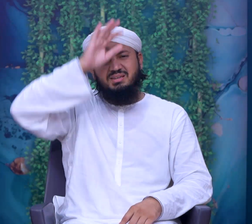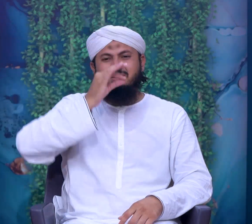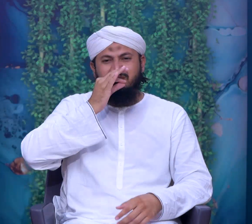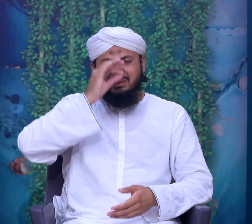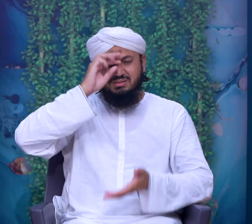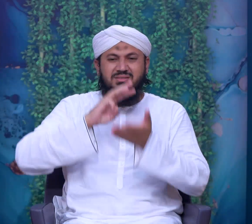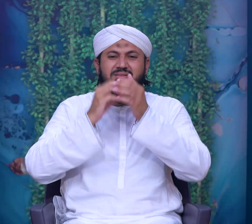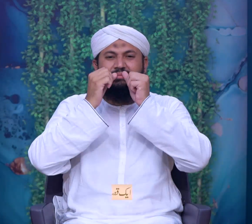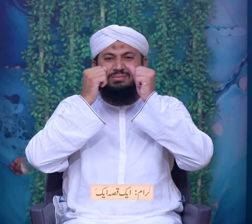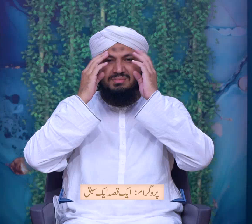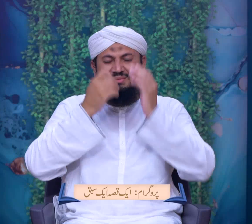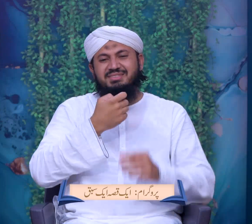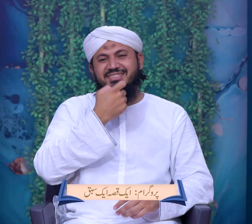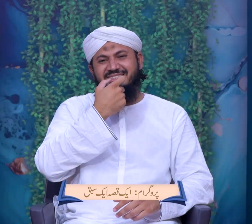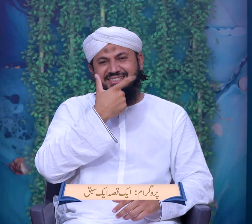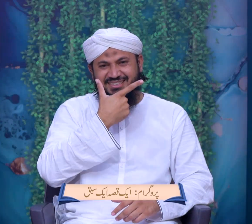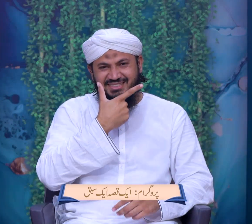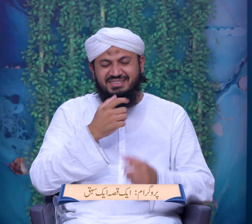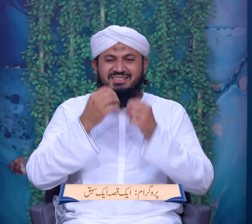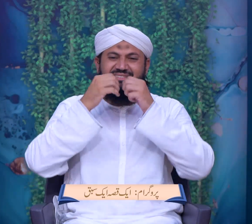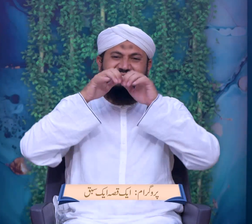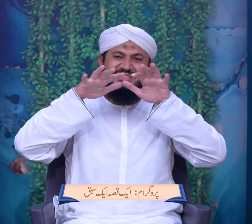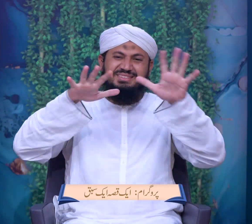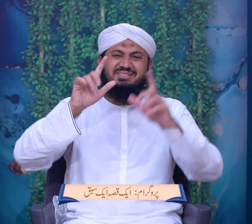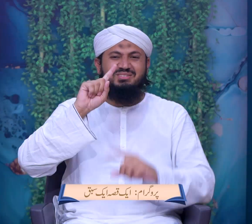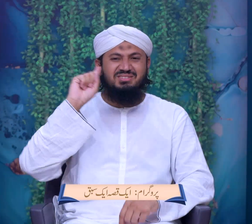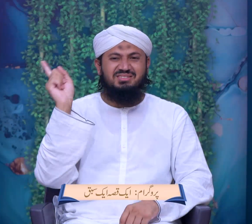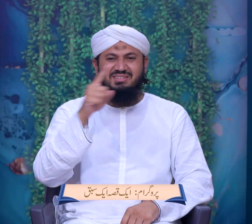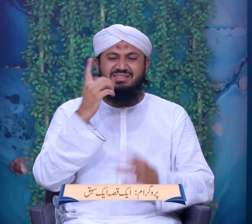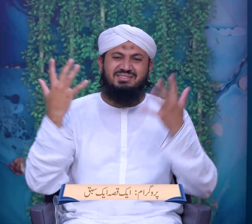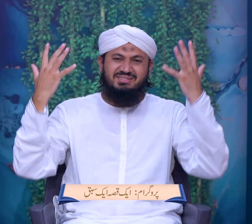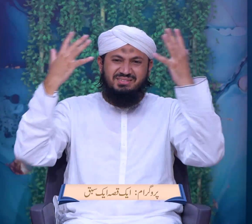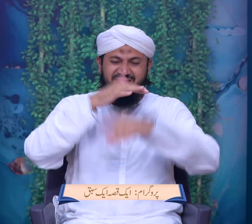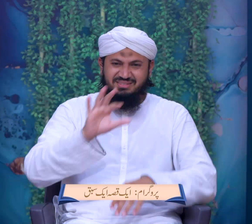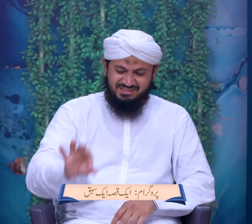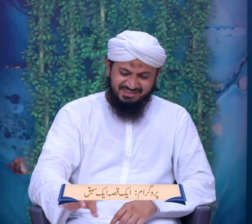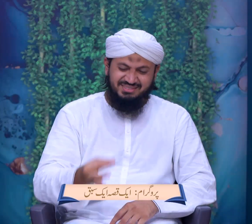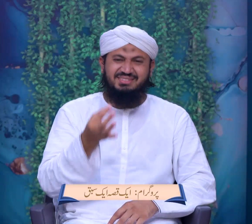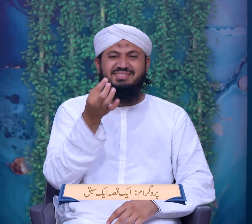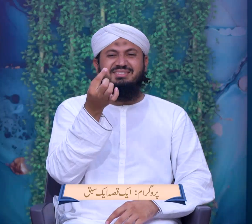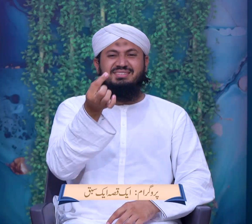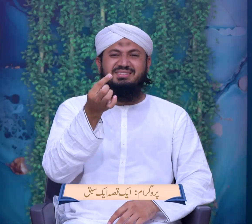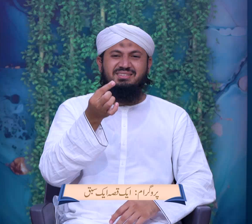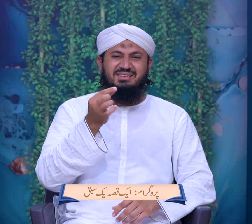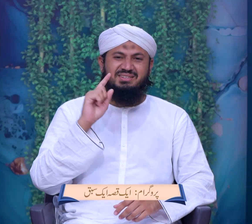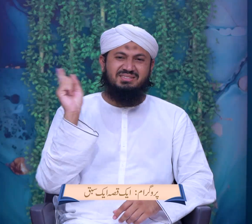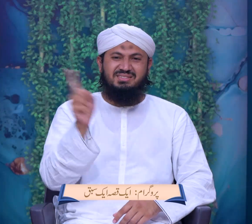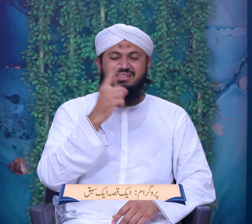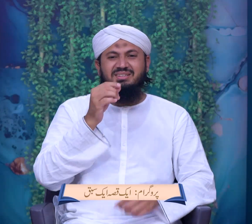کے مسکرانے سے ایسا نور نکلتا جس کی روشنی میں کھوئی ہوئی سوئی مل جاتی، گویا کہ آپ صلی اللہ علیہ وآلہ